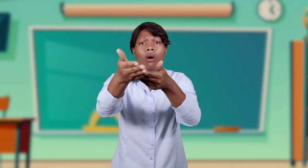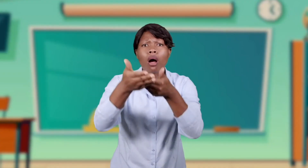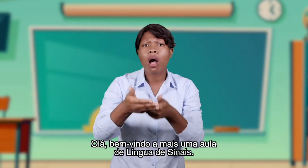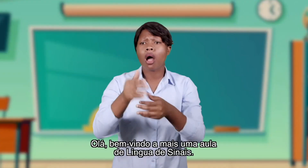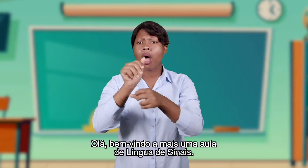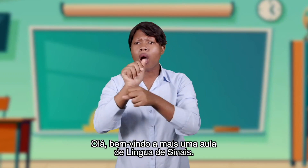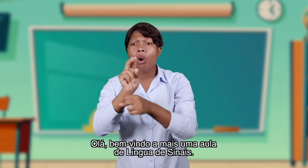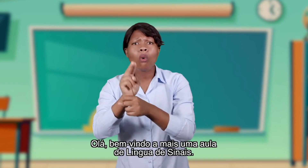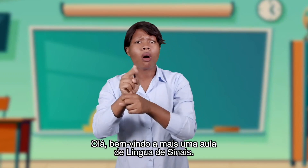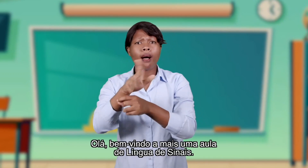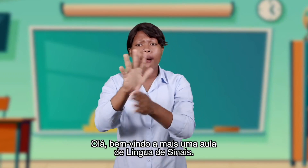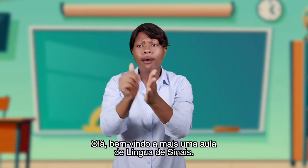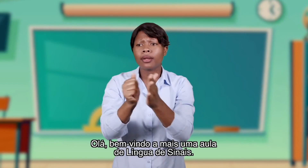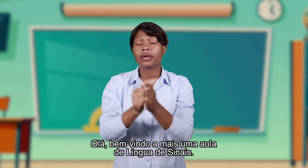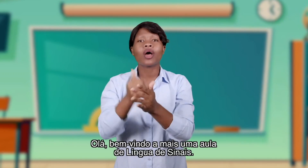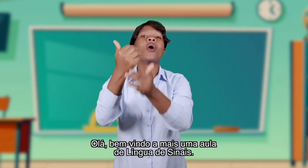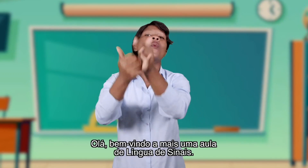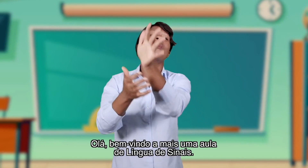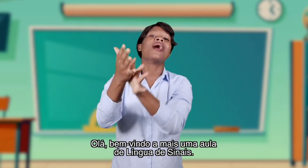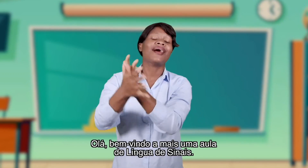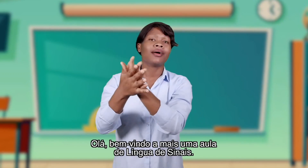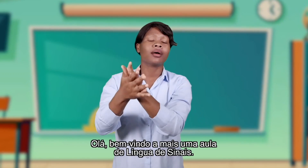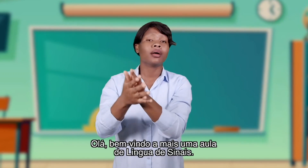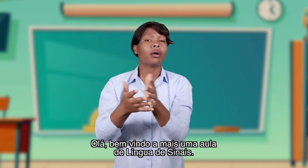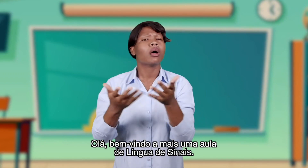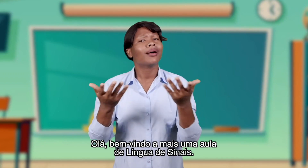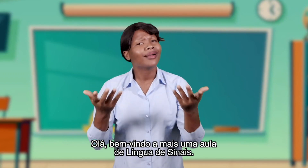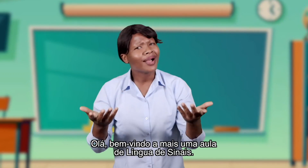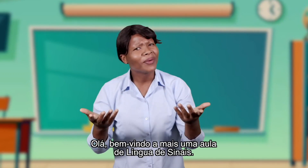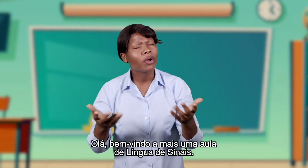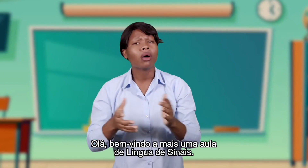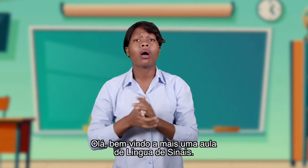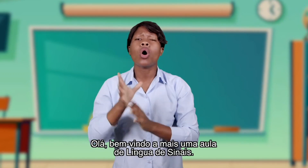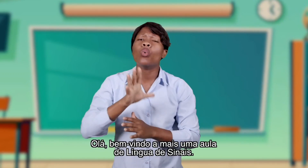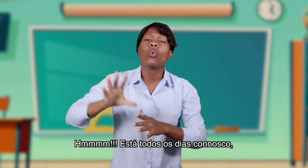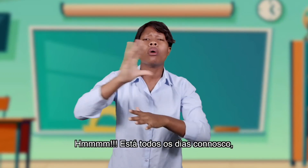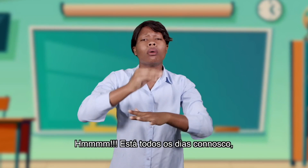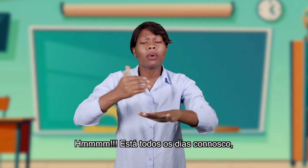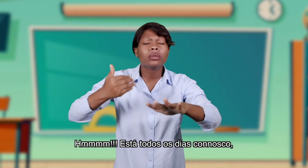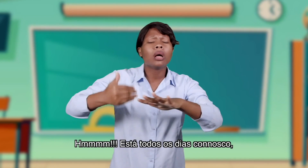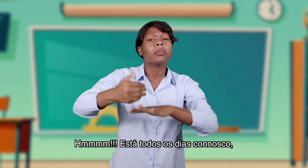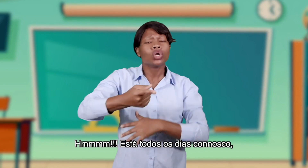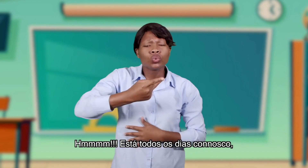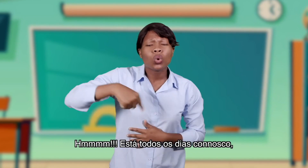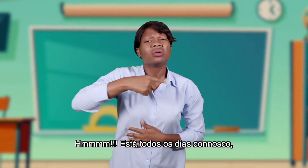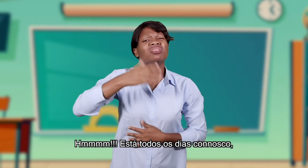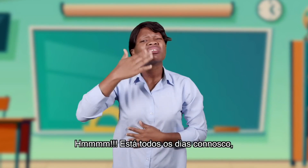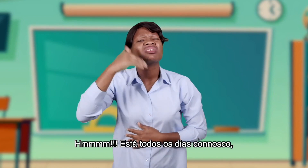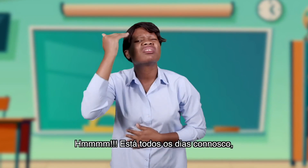Olá! Bem-vindo a mais uma aula de língua de sinais. Ah! Estão todos os dias